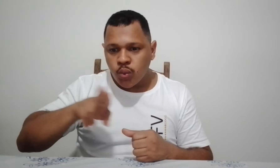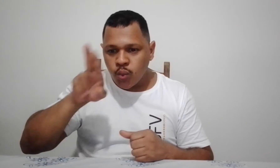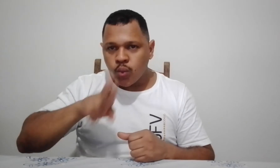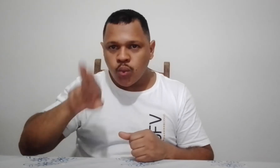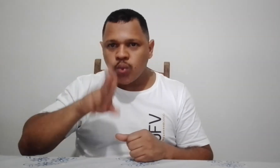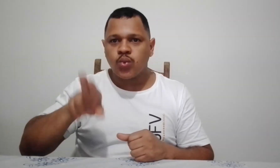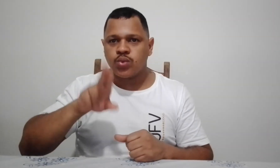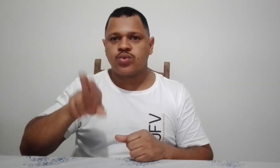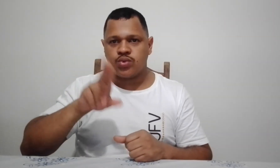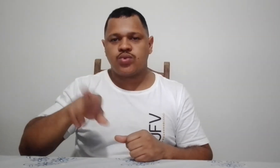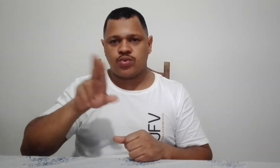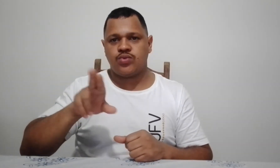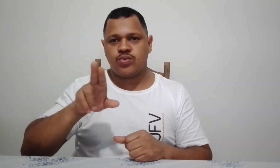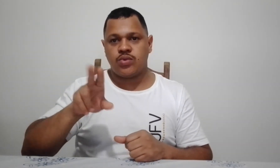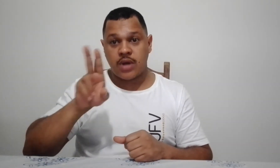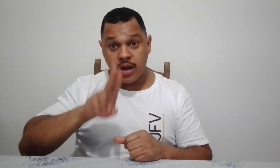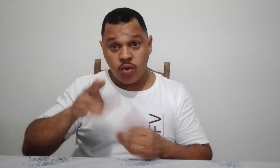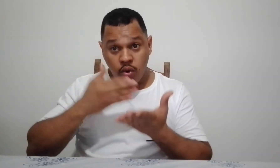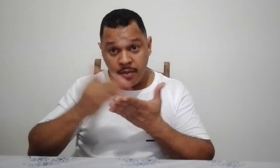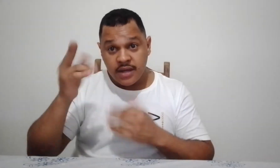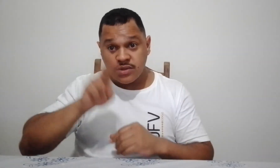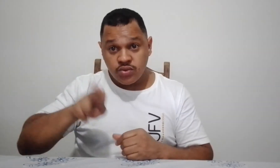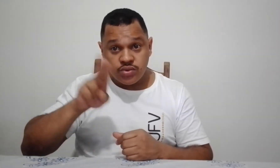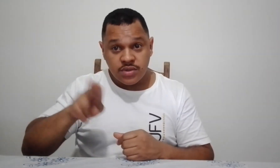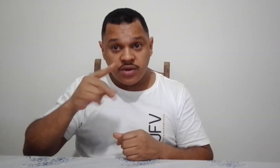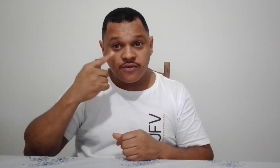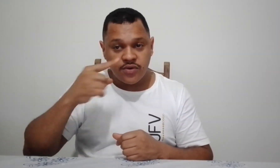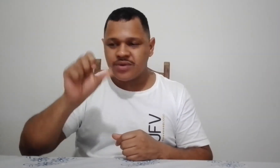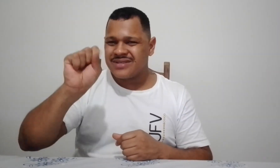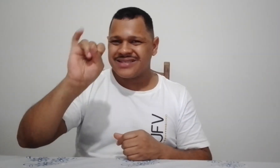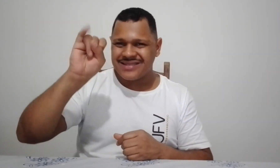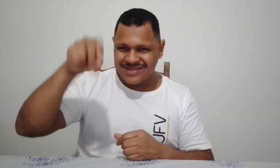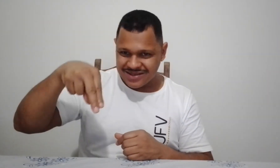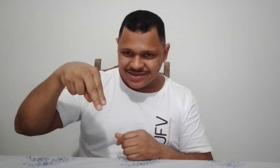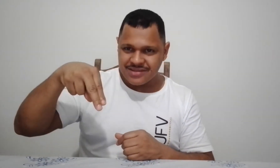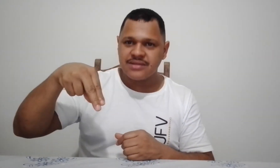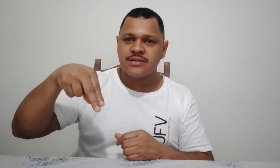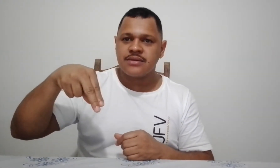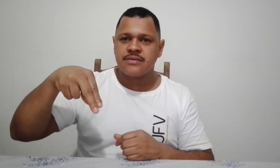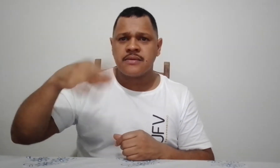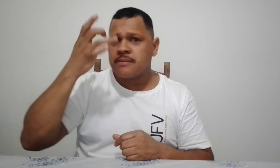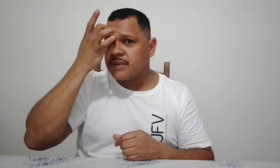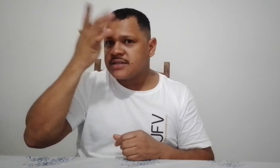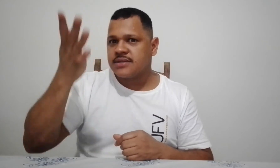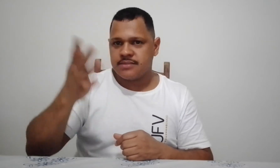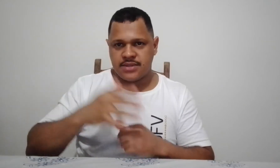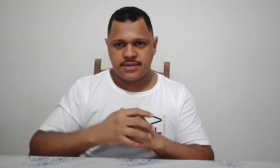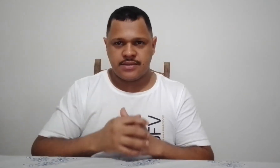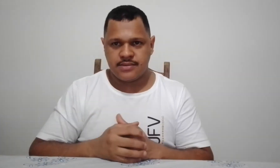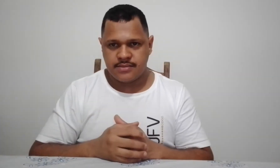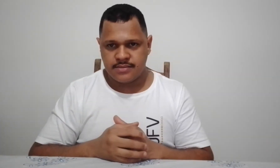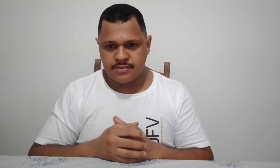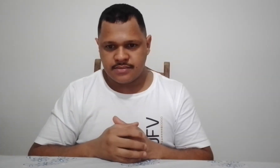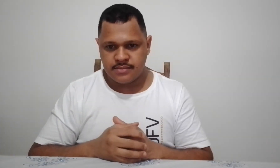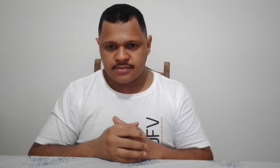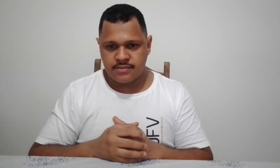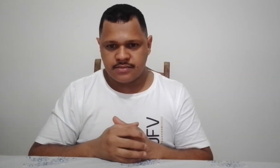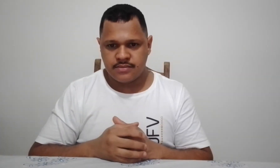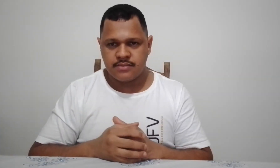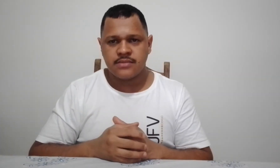operador rotacional, olha como que uma senoide é expressa de forma bem mais simples. Através de uma relação